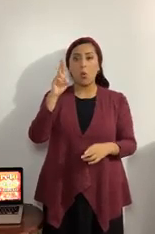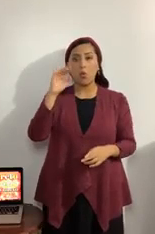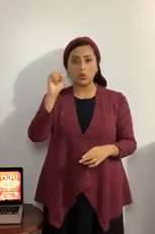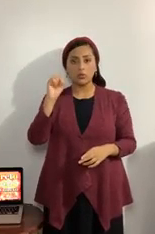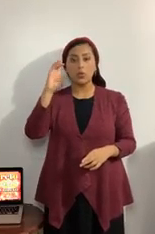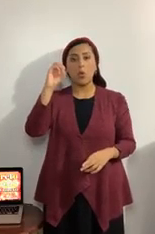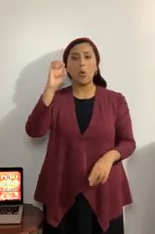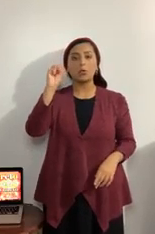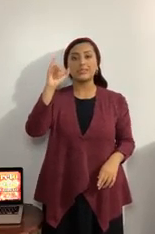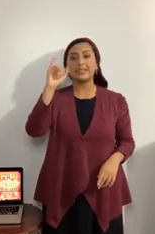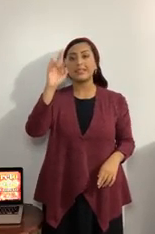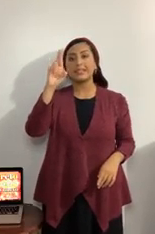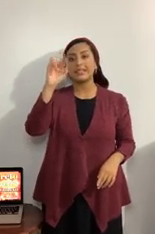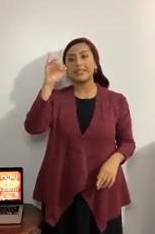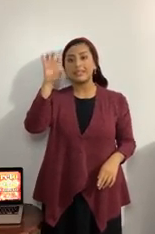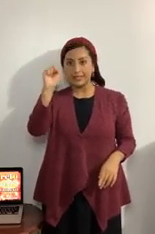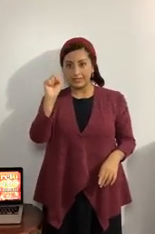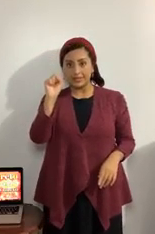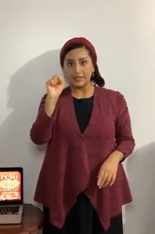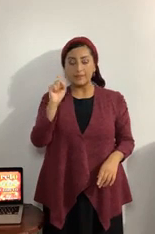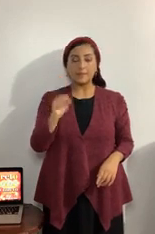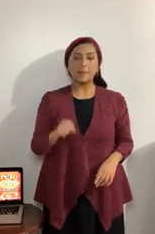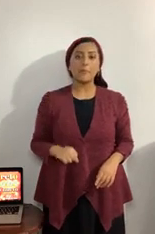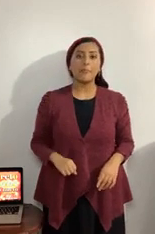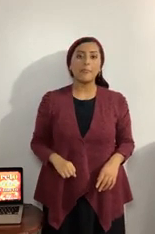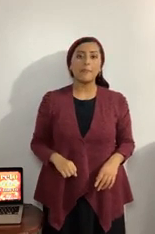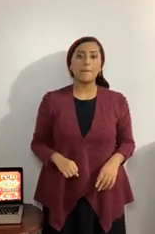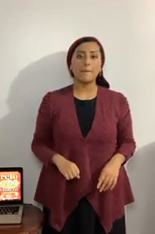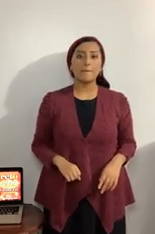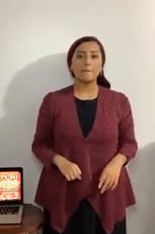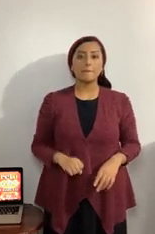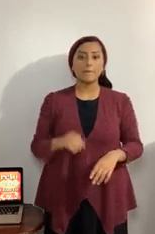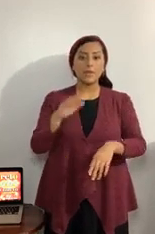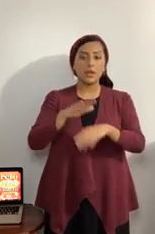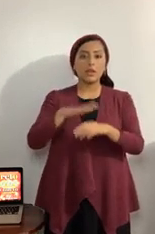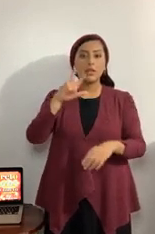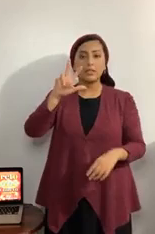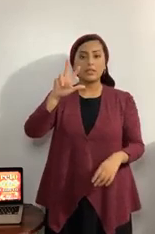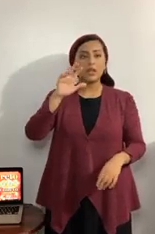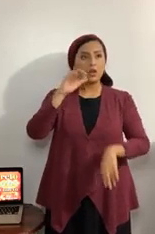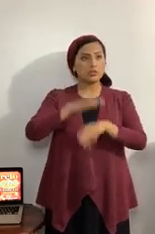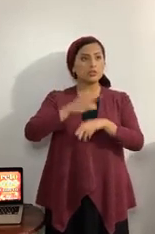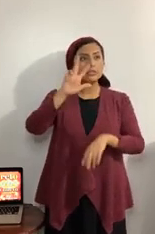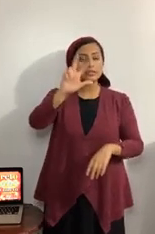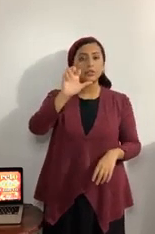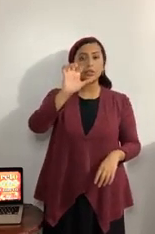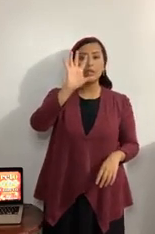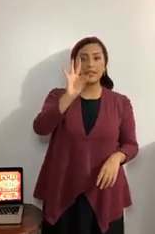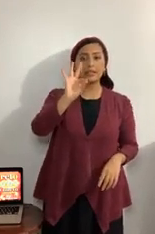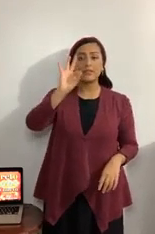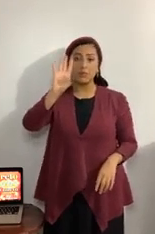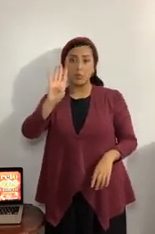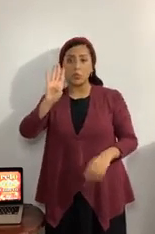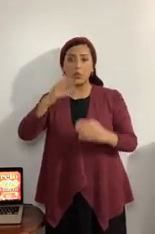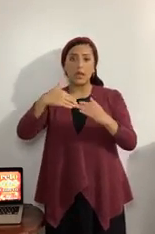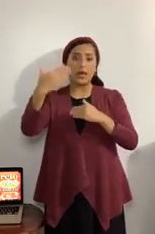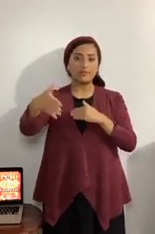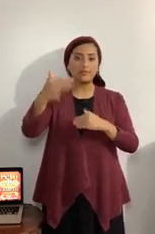Osiris, y esto fue en el 394 después de Yahshua HaMashiach. Pero